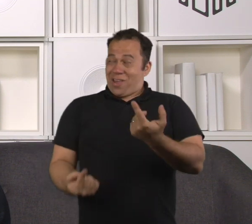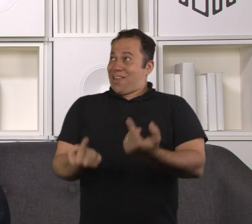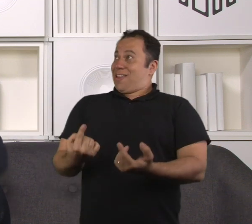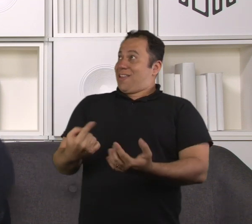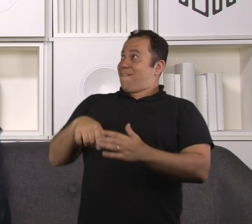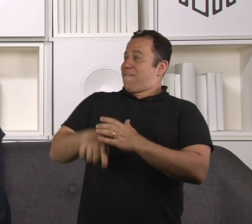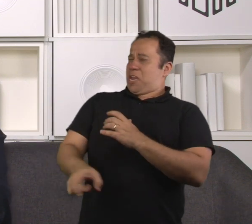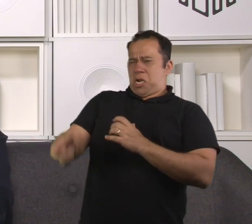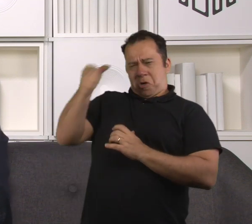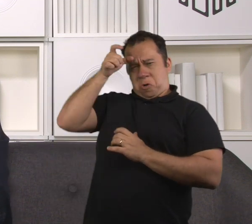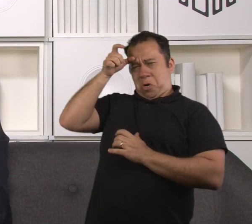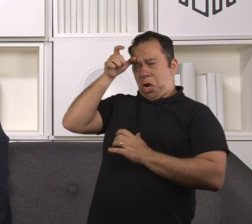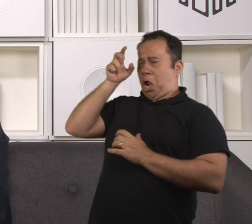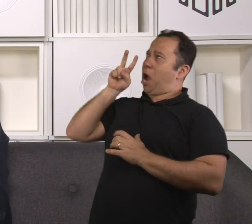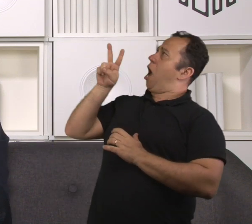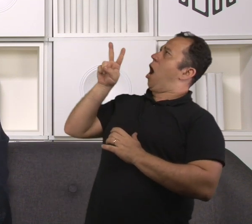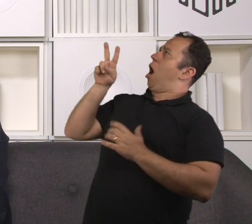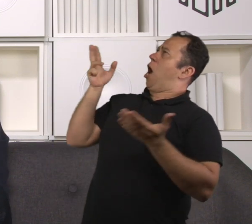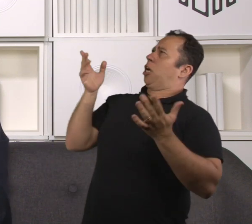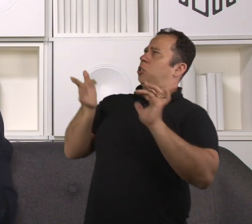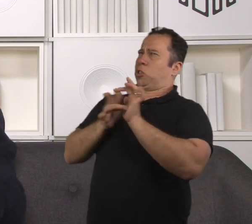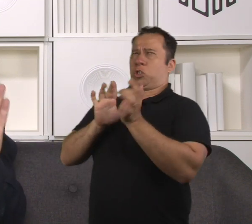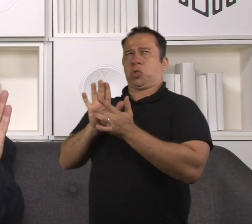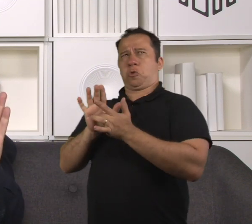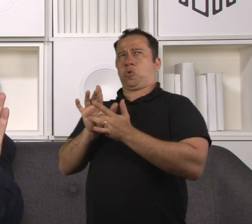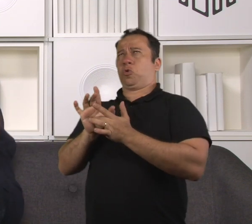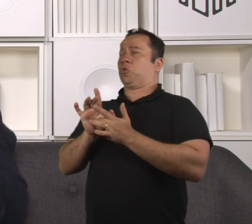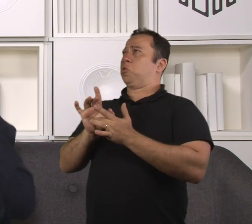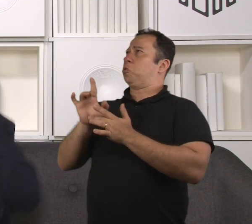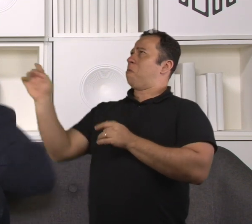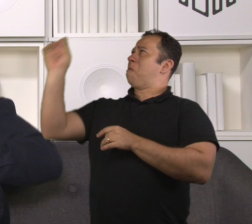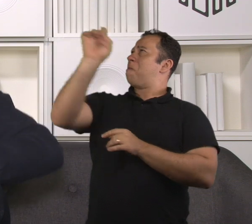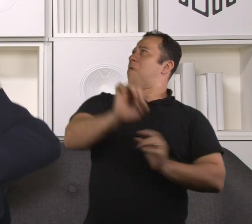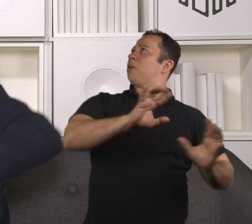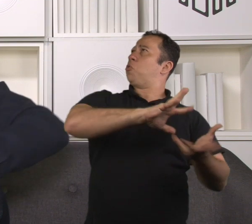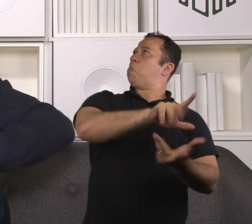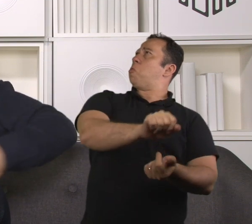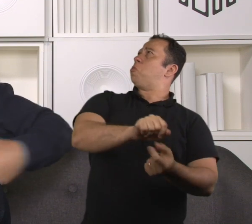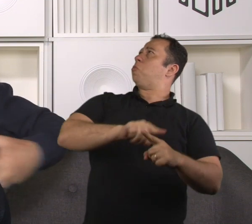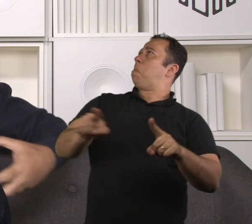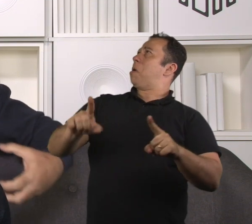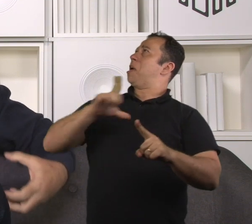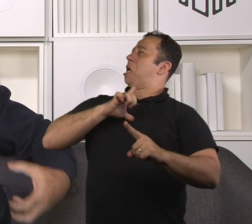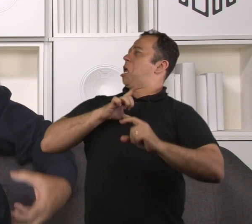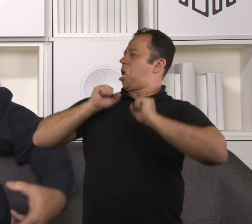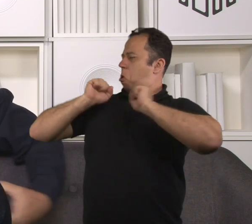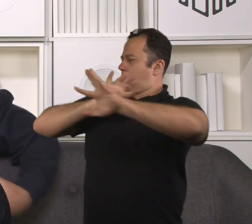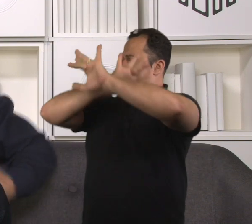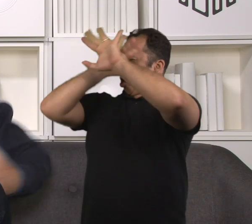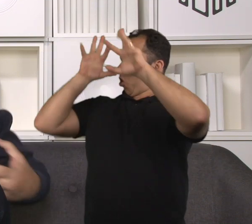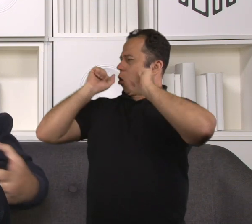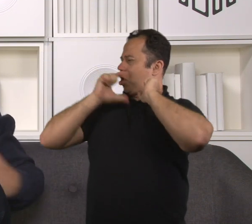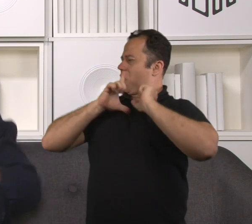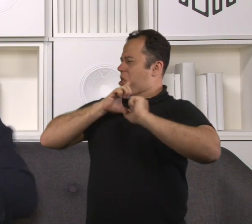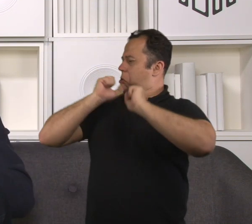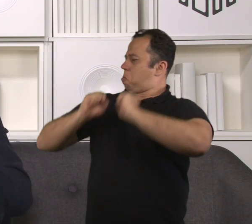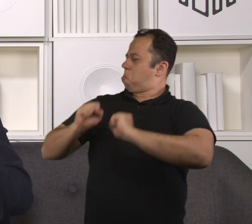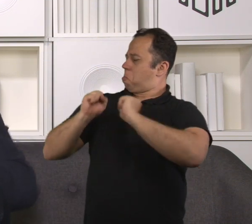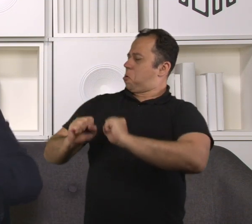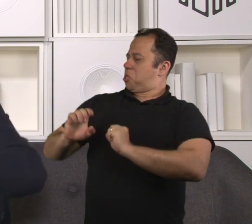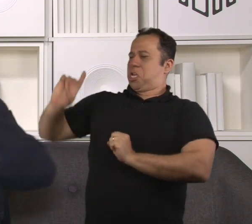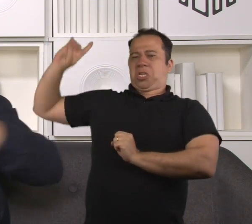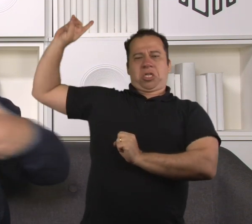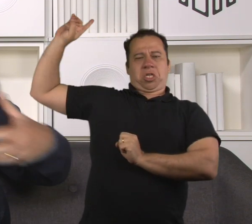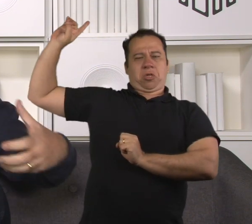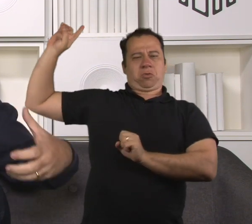mas você vai com seus poderes divinos, e Jesus diz, ok, então eu vou tirar o meu cinturão de divindade,